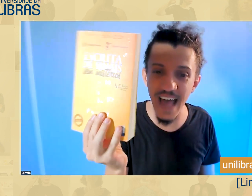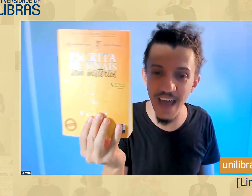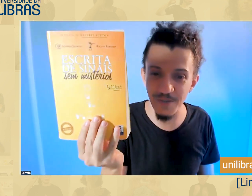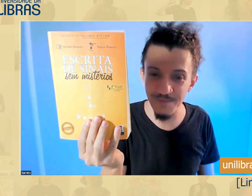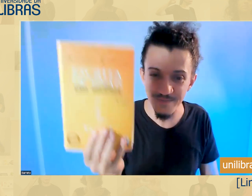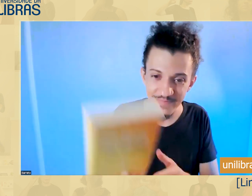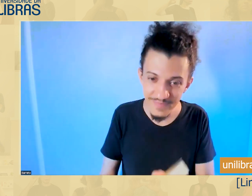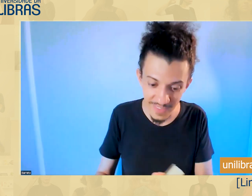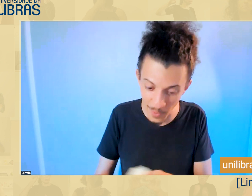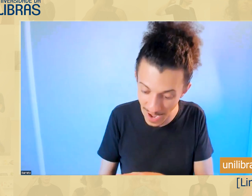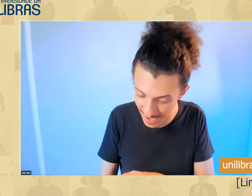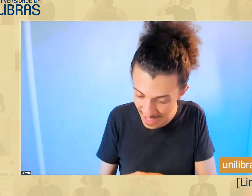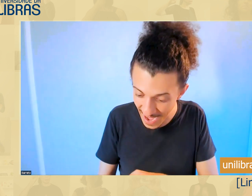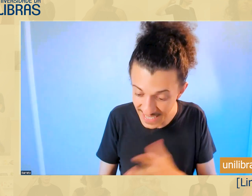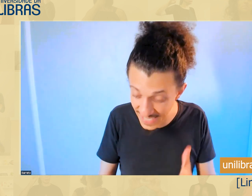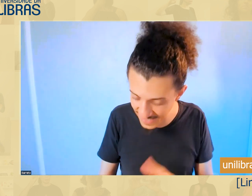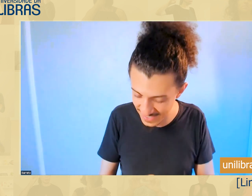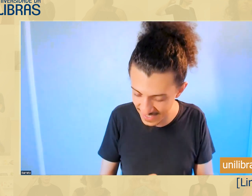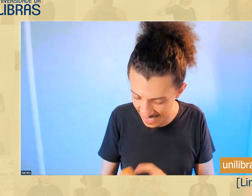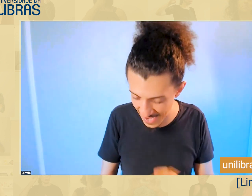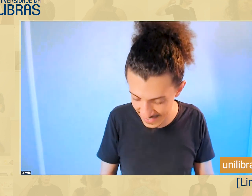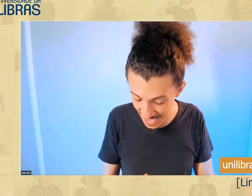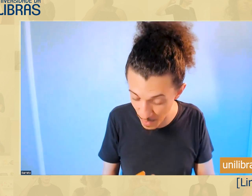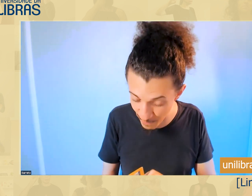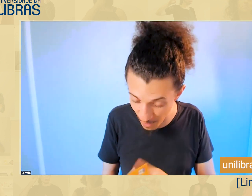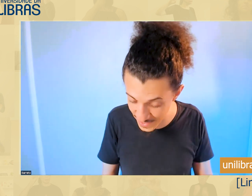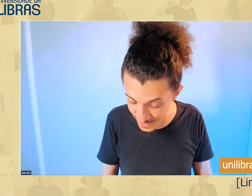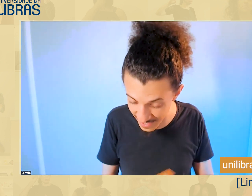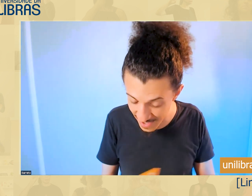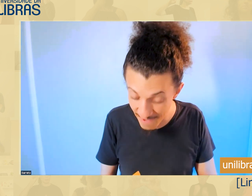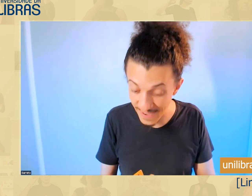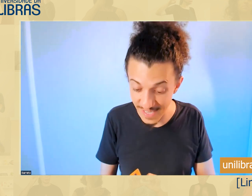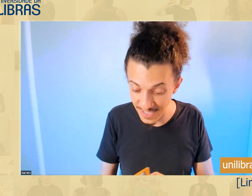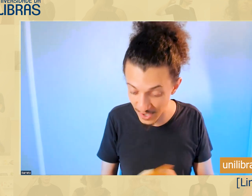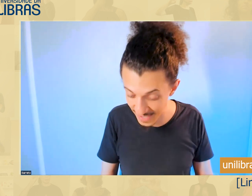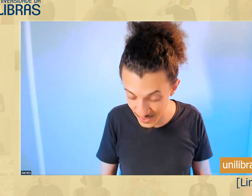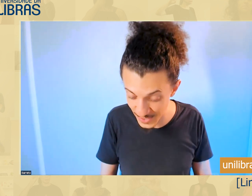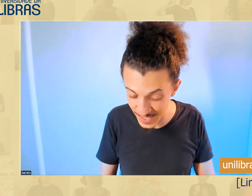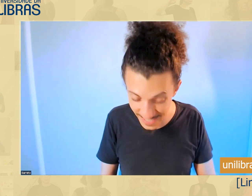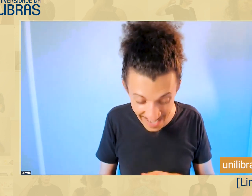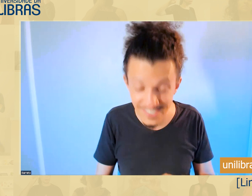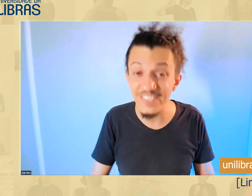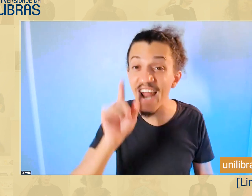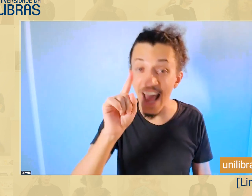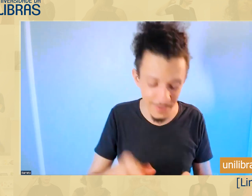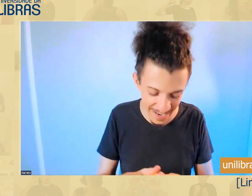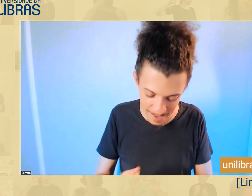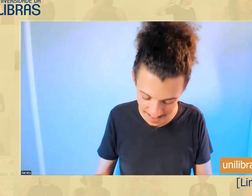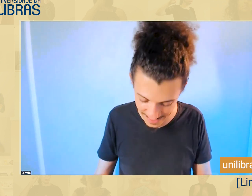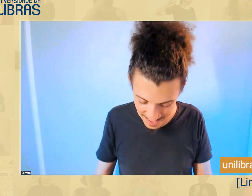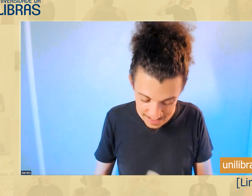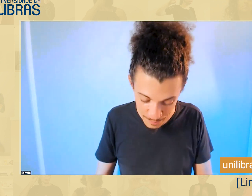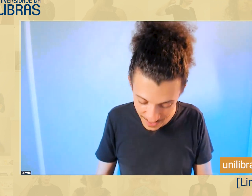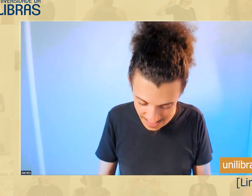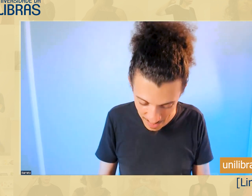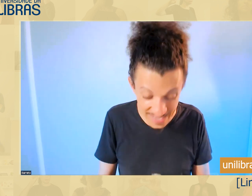Sem Mistérios. Então, a escrita de sinais é uma forma de você fazer as anotações dos sinais direto na